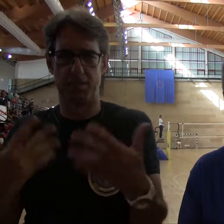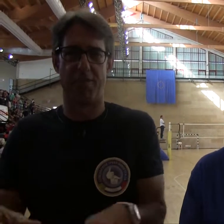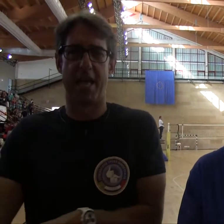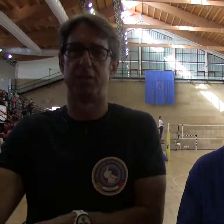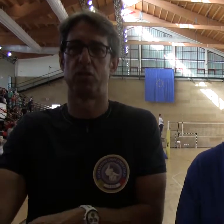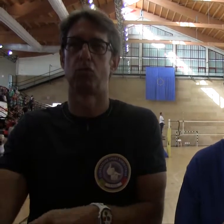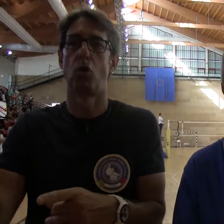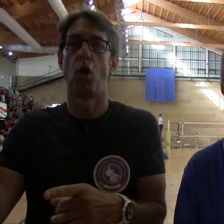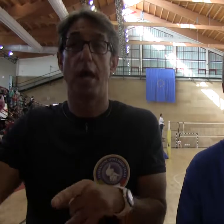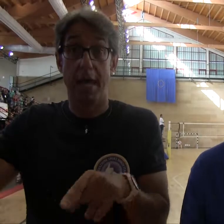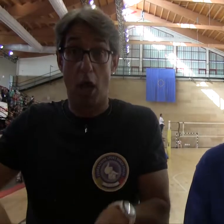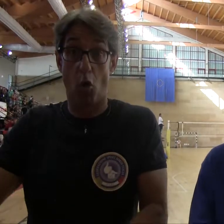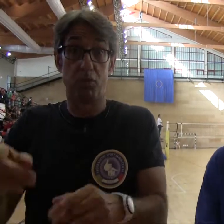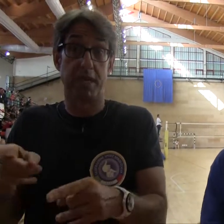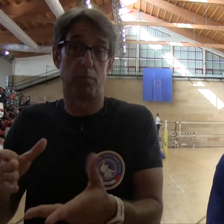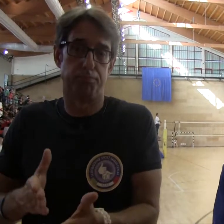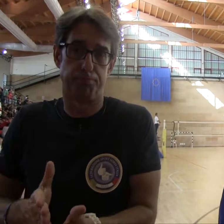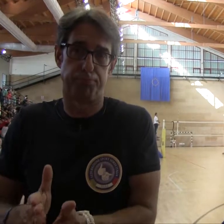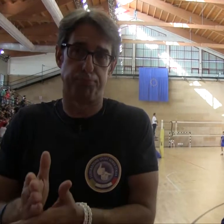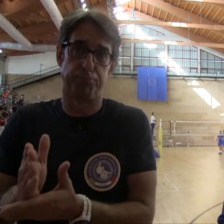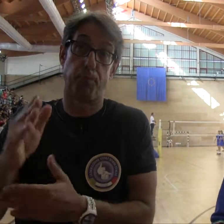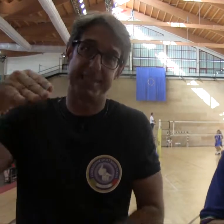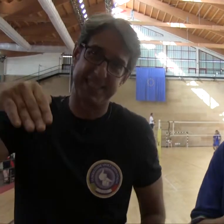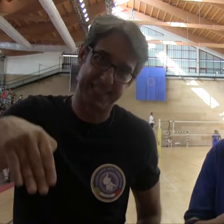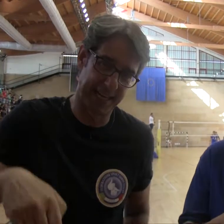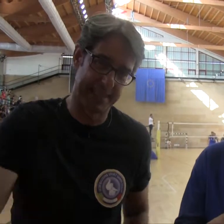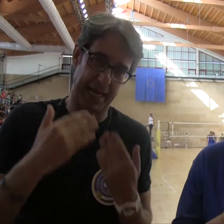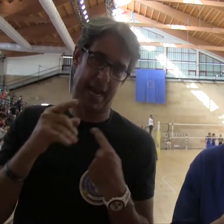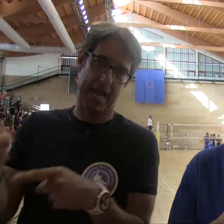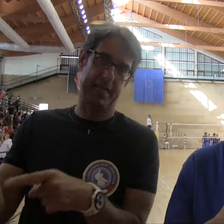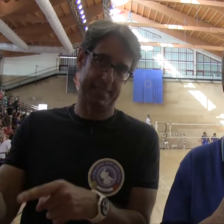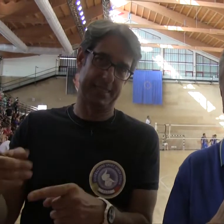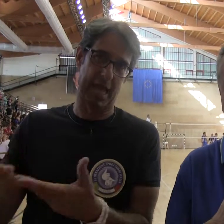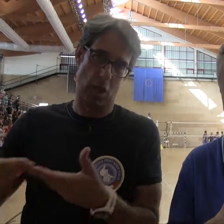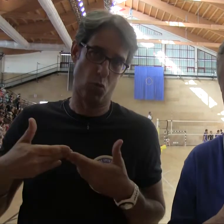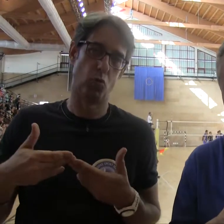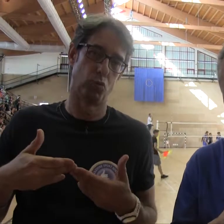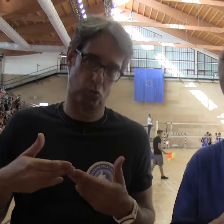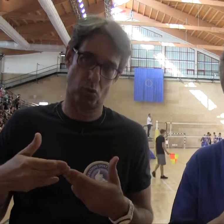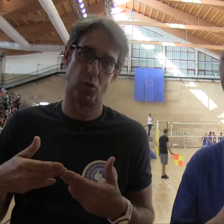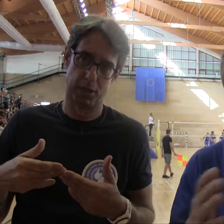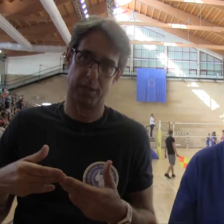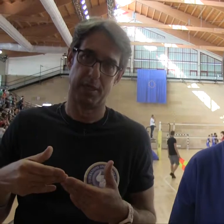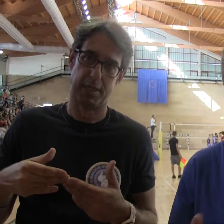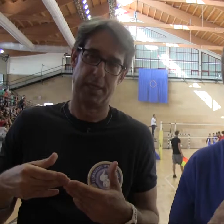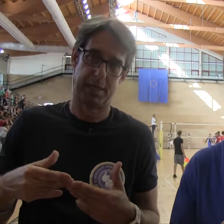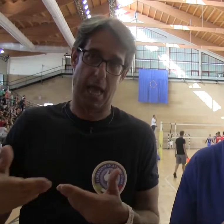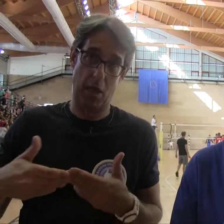e da lì è iniziato un percorso quasi in discesa, perché veramente la sua impronta si è vista